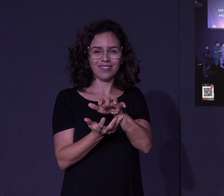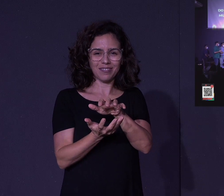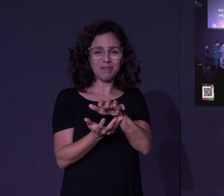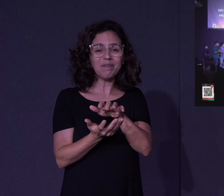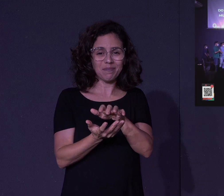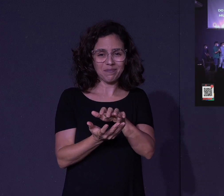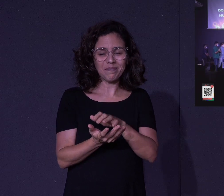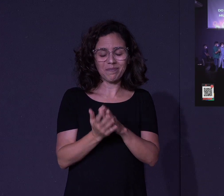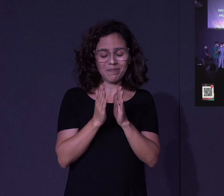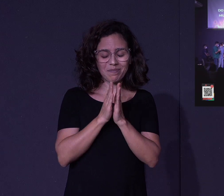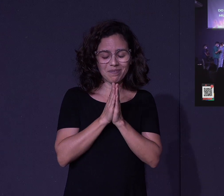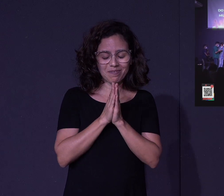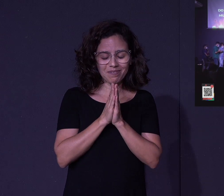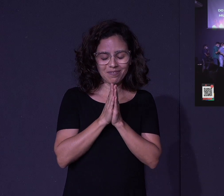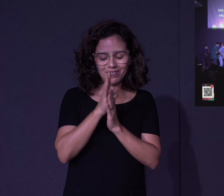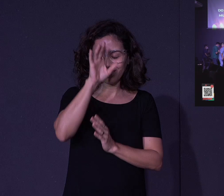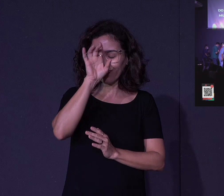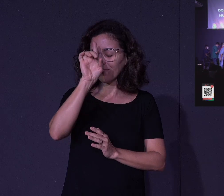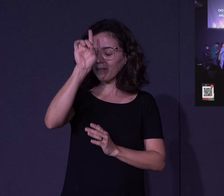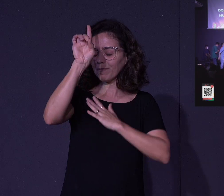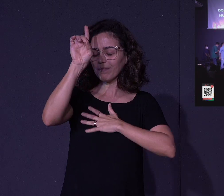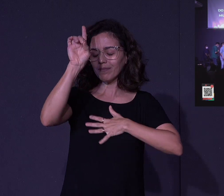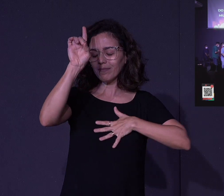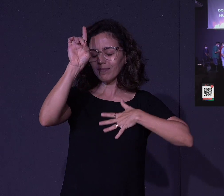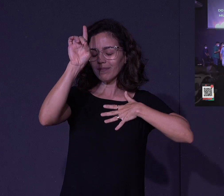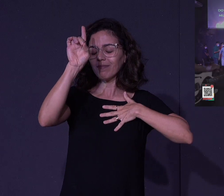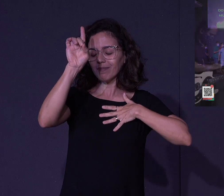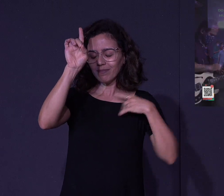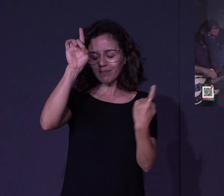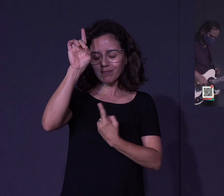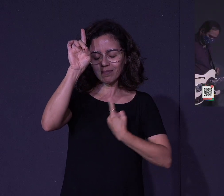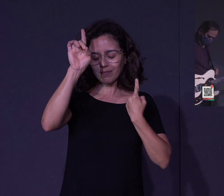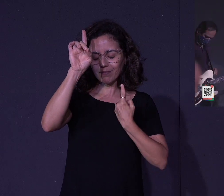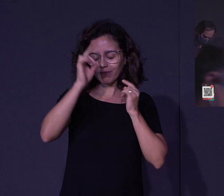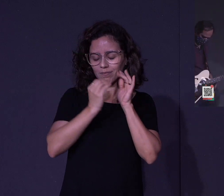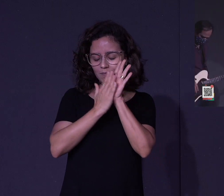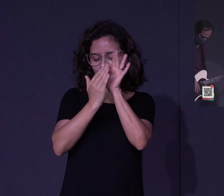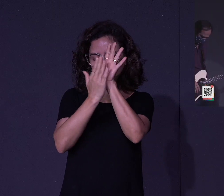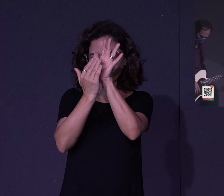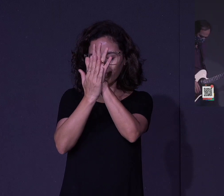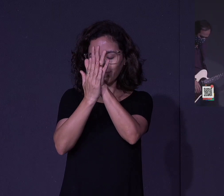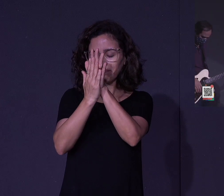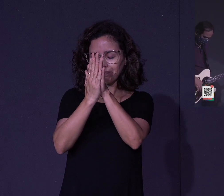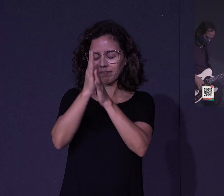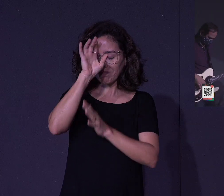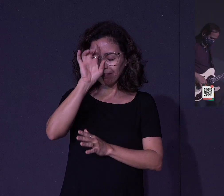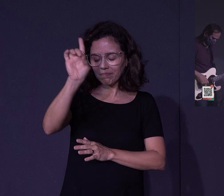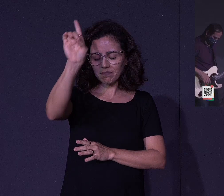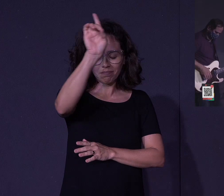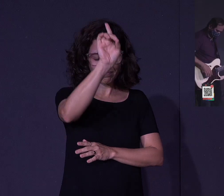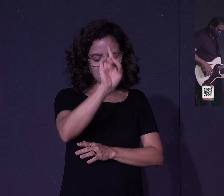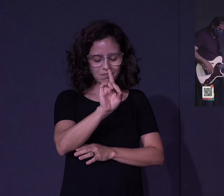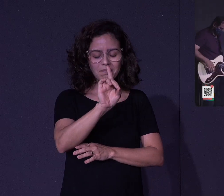Ó Deus amado, nós te louvamos pela tua presença nesse lugar. Espírito Santo, o Senhor trouxe